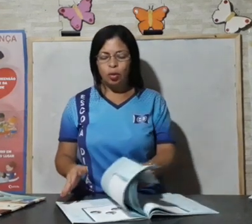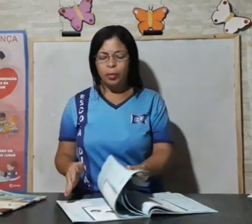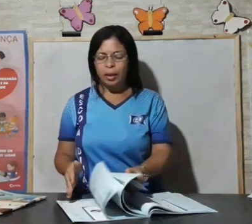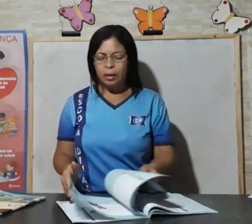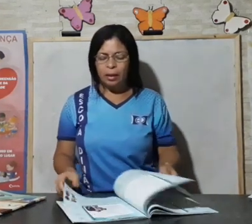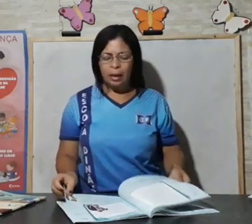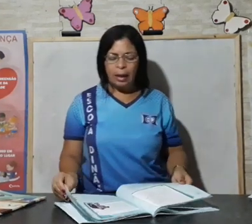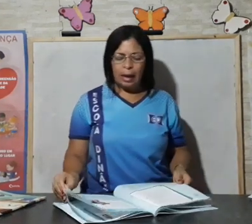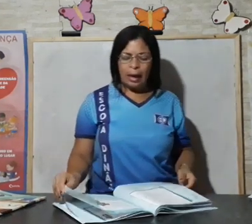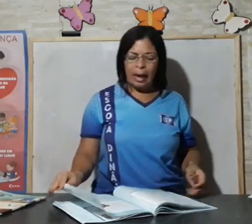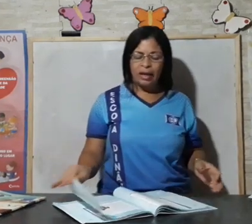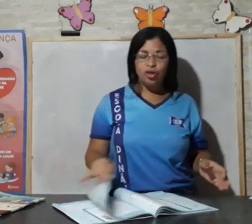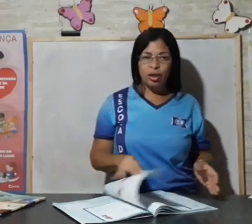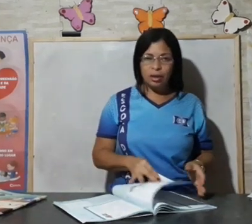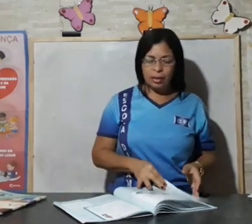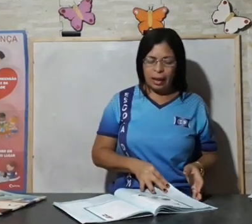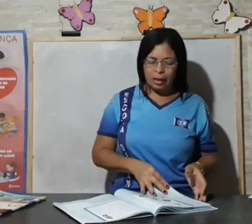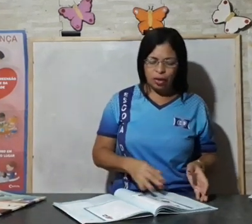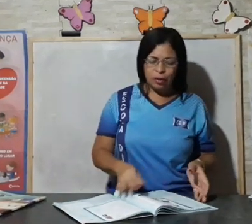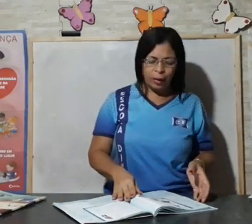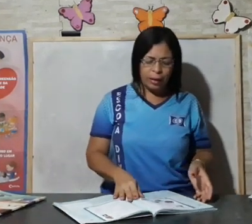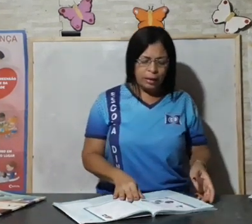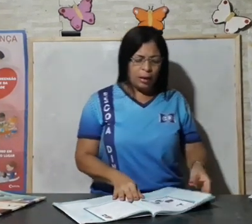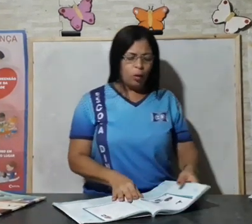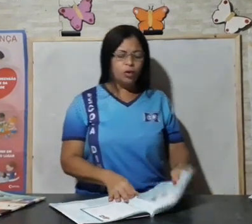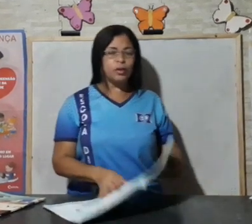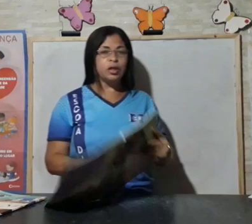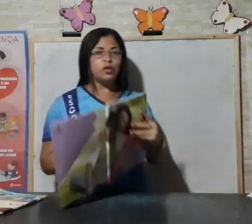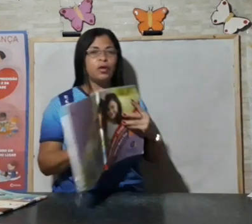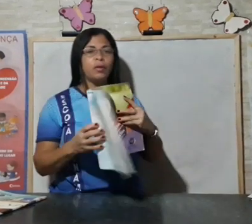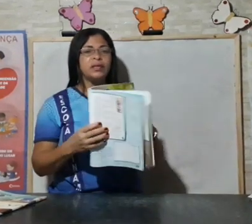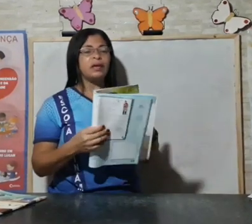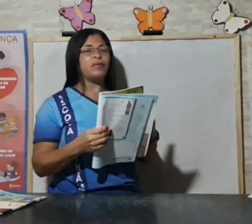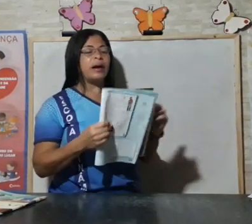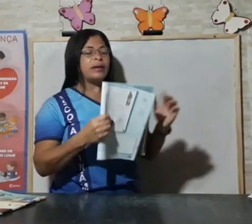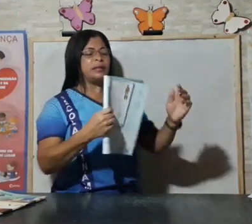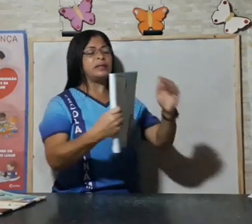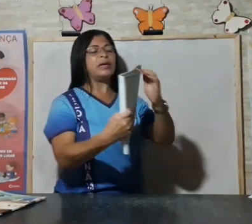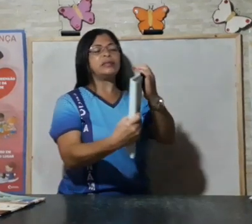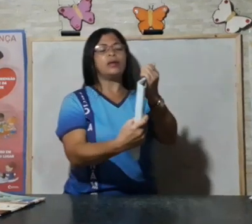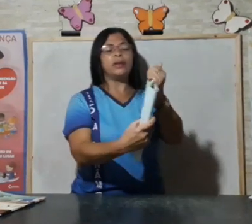sobre a dignidade, não é? Onde vocês vão observar esse desenho aqui.